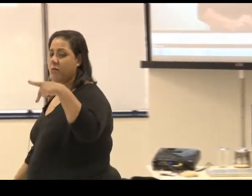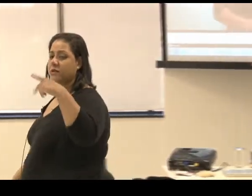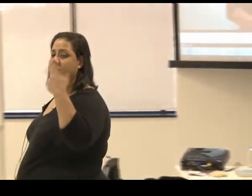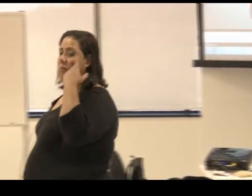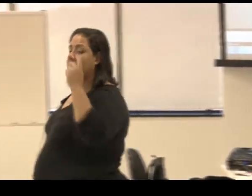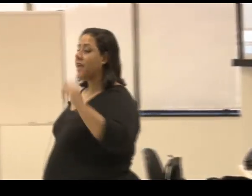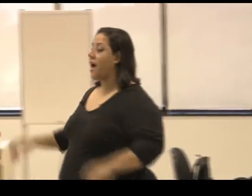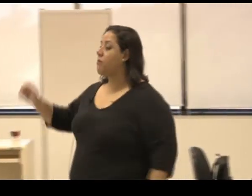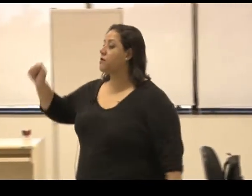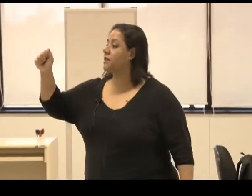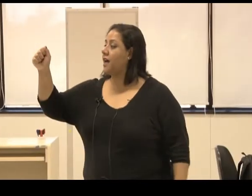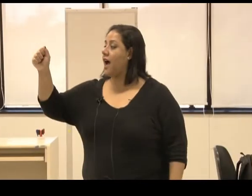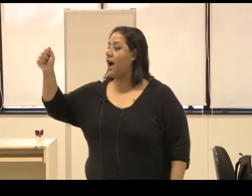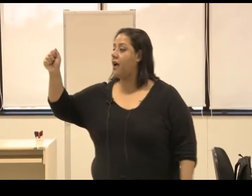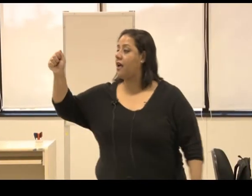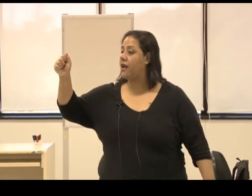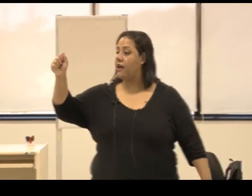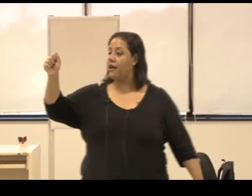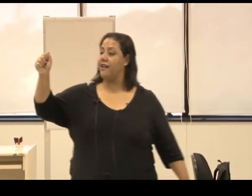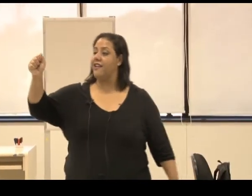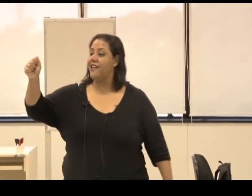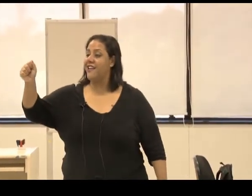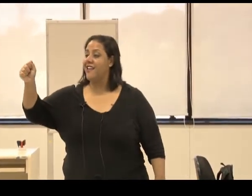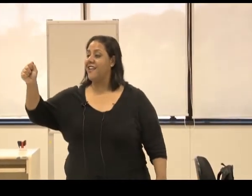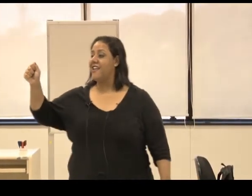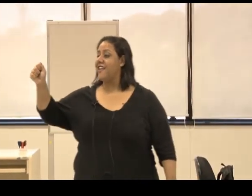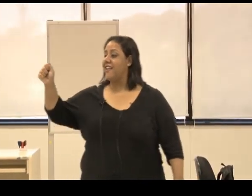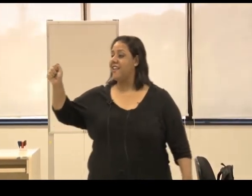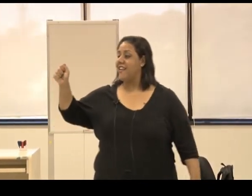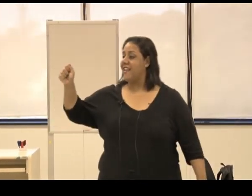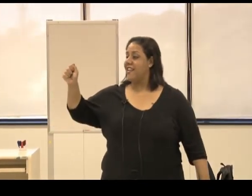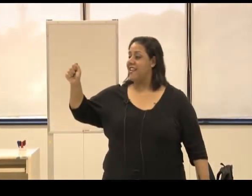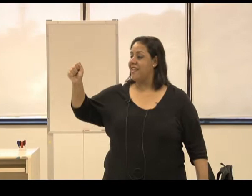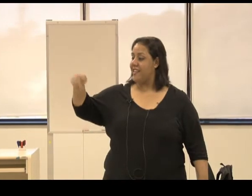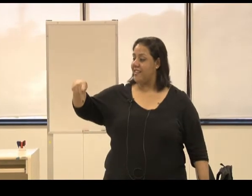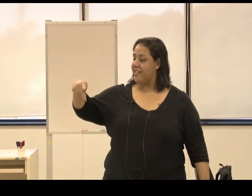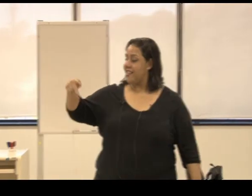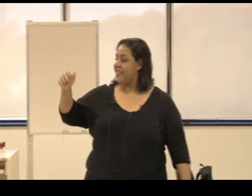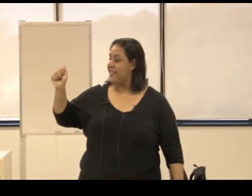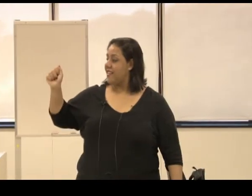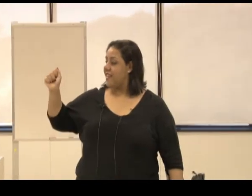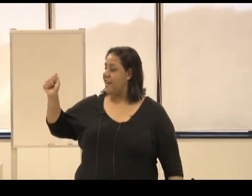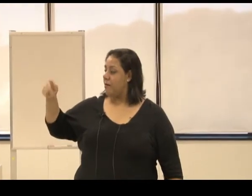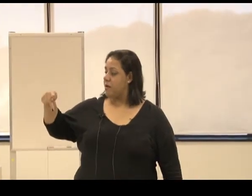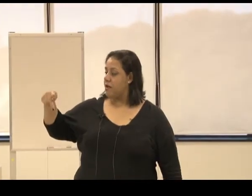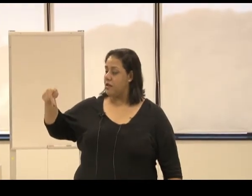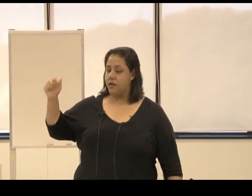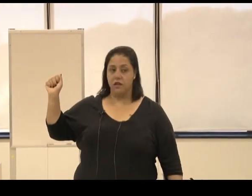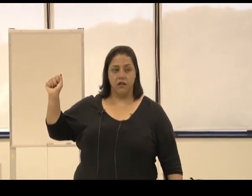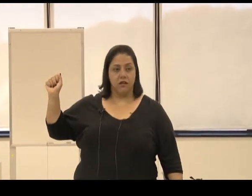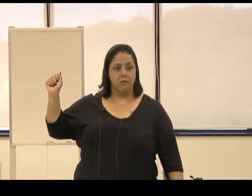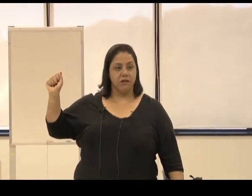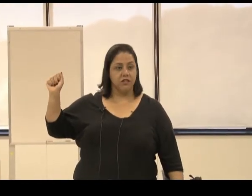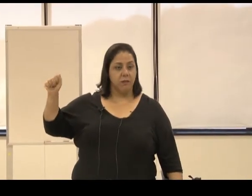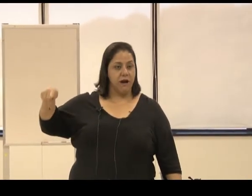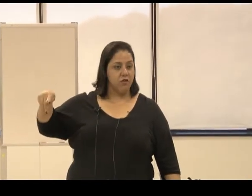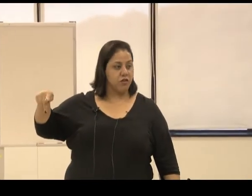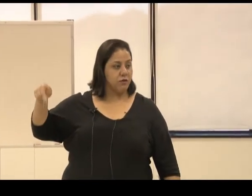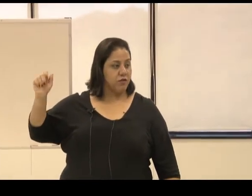Aposentar para quê? Aposenta a... ela já tá direito, certo? AP. Mas você já parou de contribuir